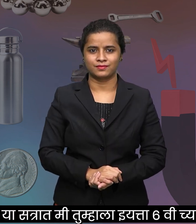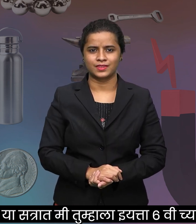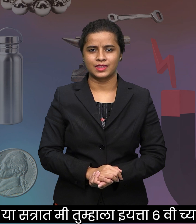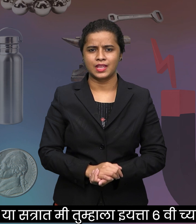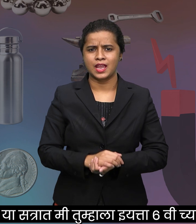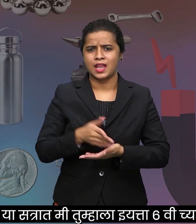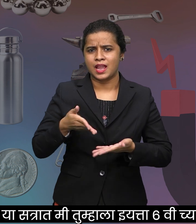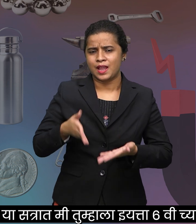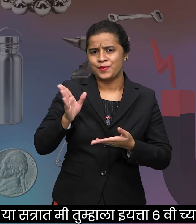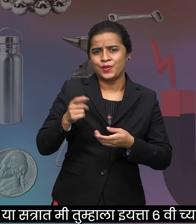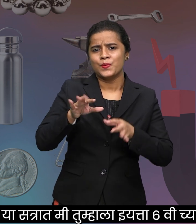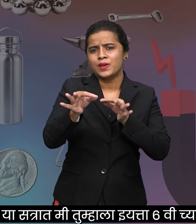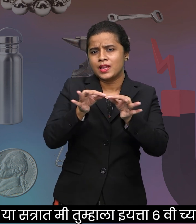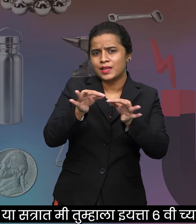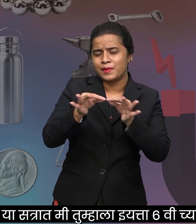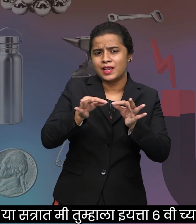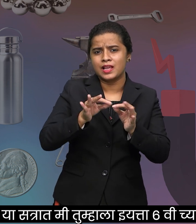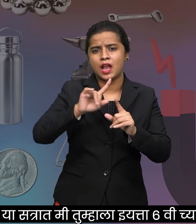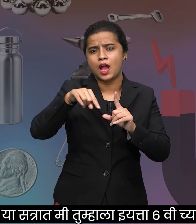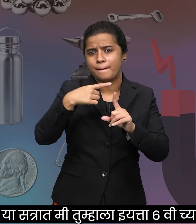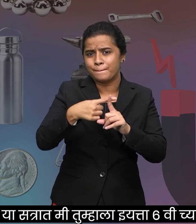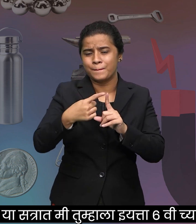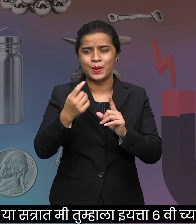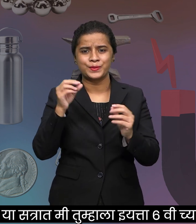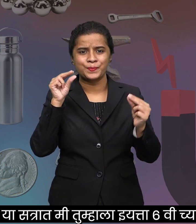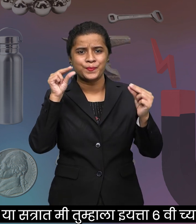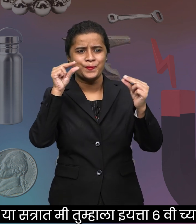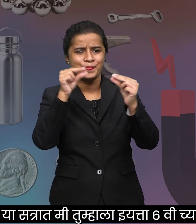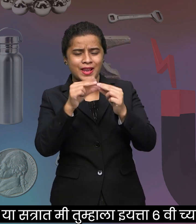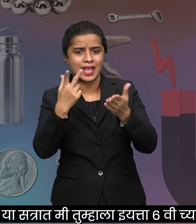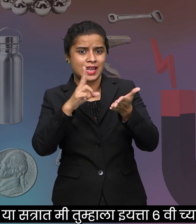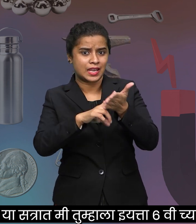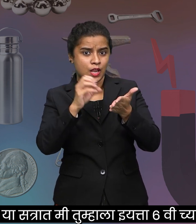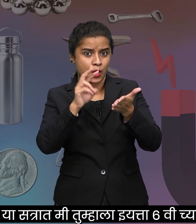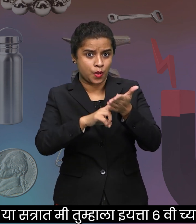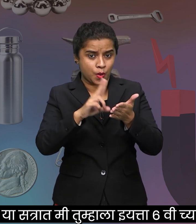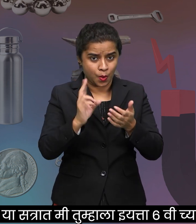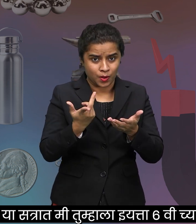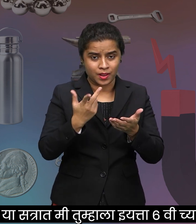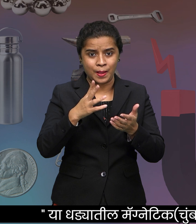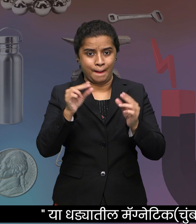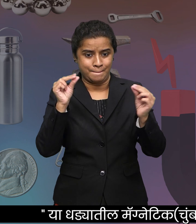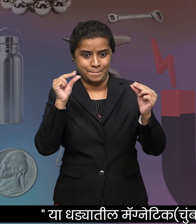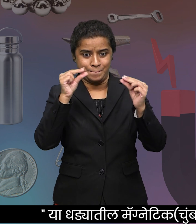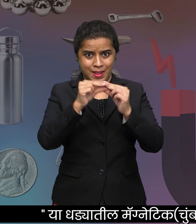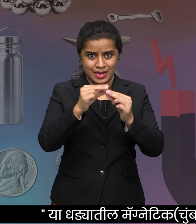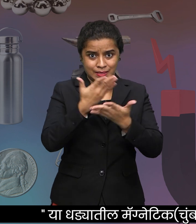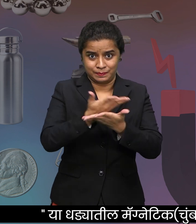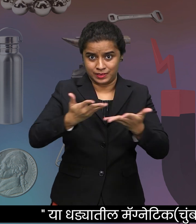या सत्रात मी तुम्हाला इयत्ता 6वीच्या विज्ञानातील मॅन विथ मॅग्नेट, चुंबकसह माणूस या धड्यातील मॅग्नेटिक,